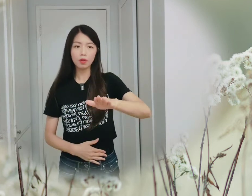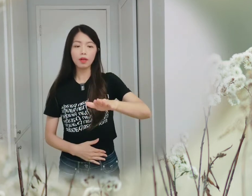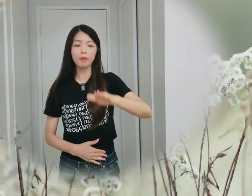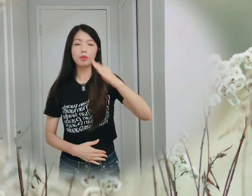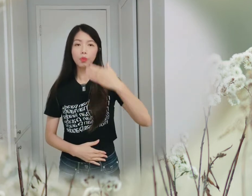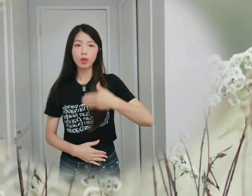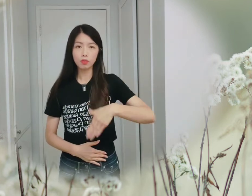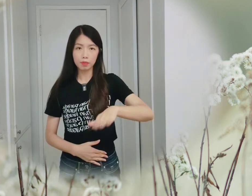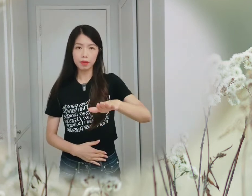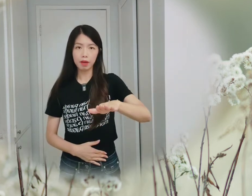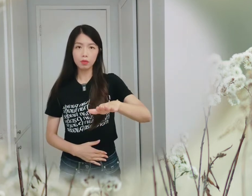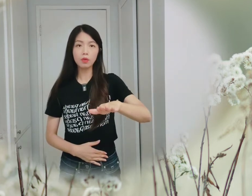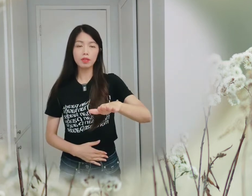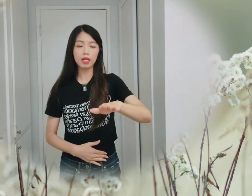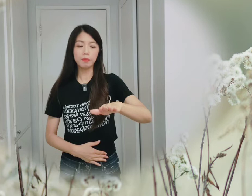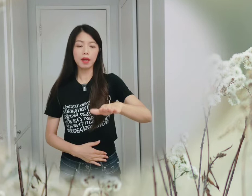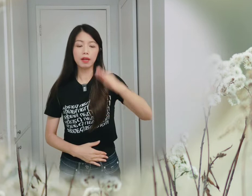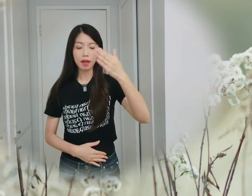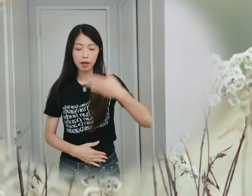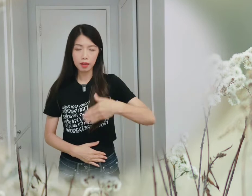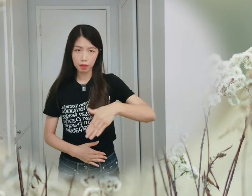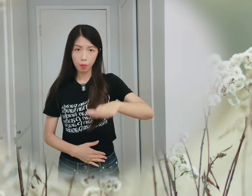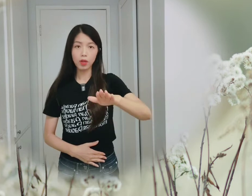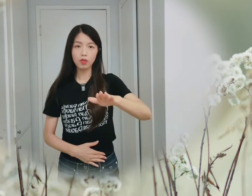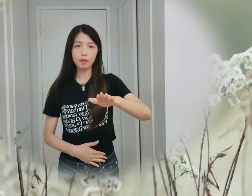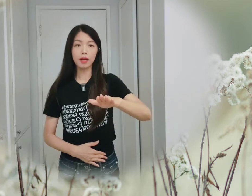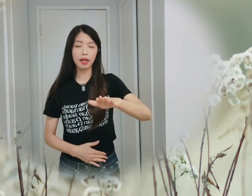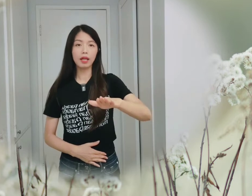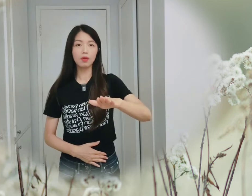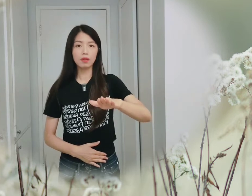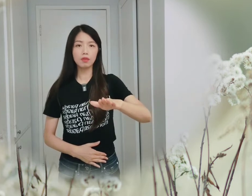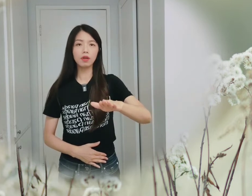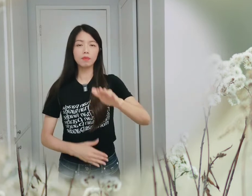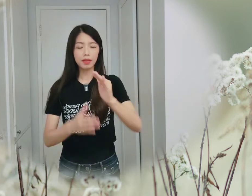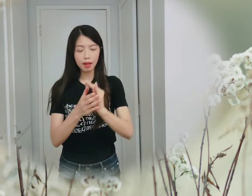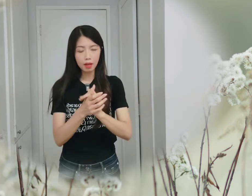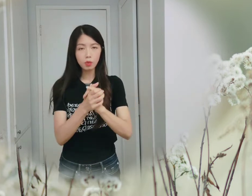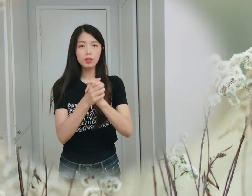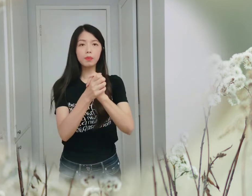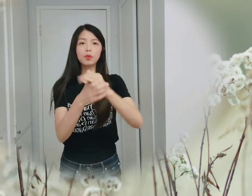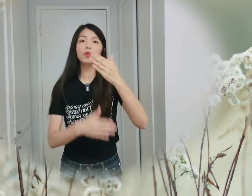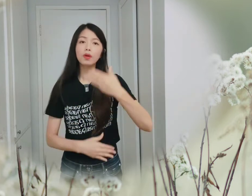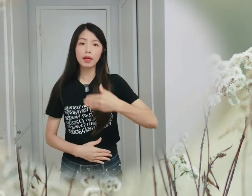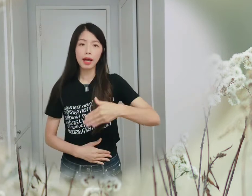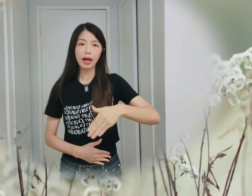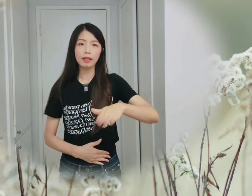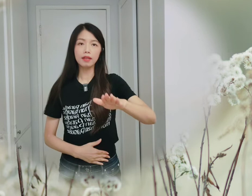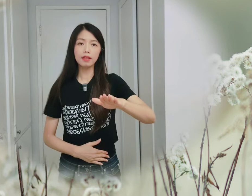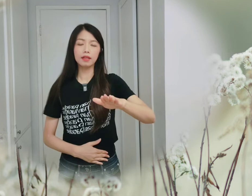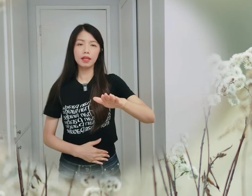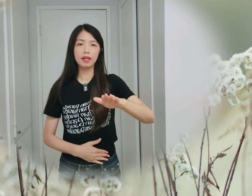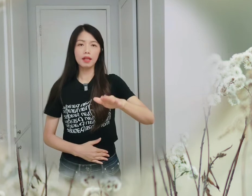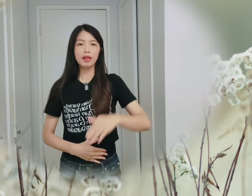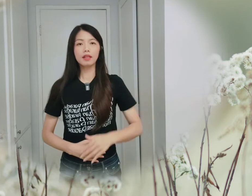이렇게 손을 앞으로 보내주시면 돼요. 손끝이 앞을 향하게 이렇게 보내주시면 가다라고 하는 뜻의 수어가 됩니다. 손 잡고